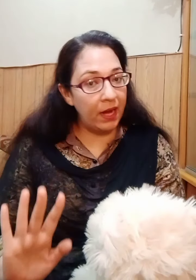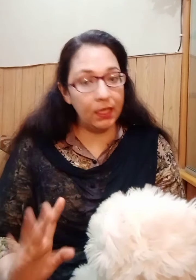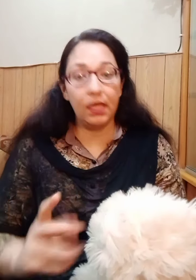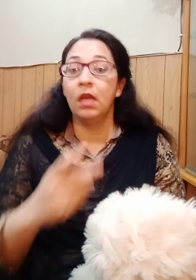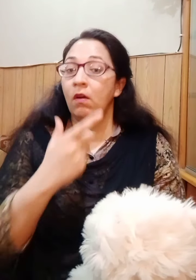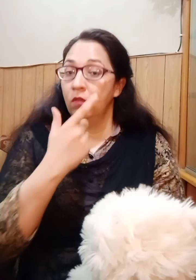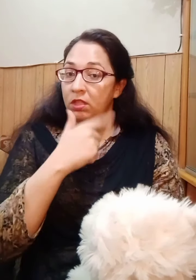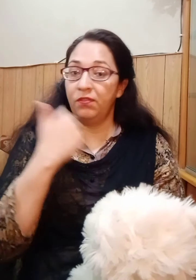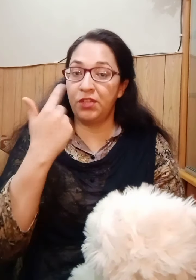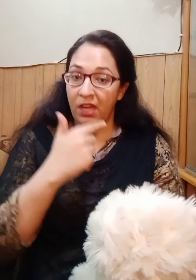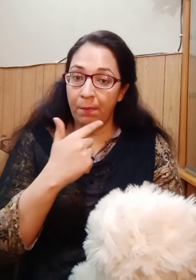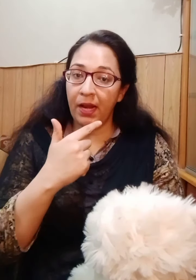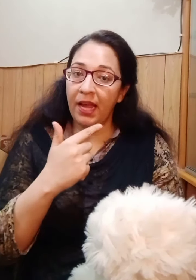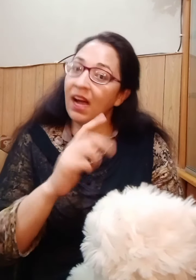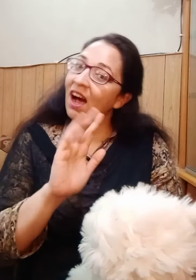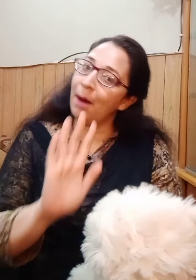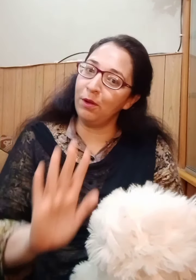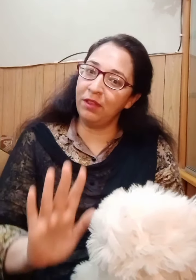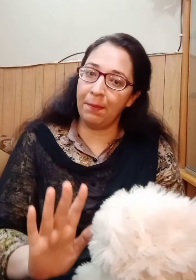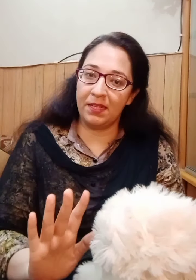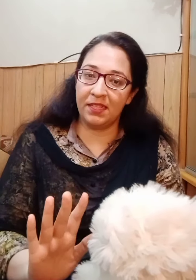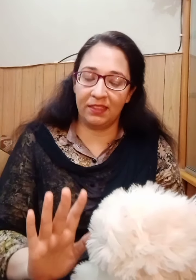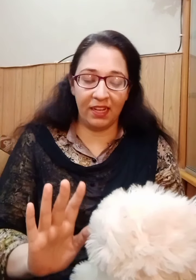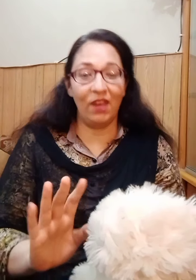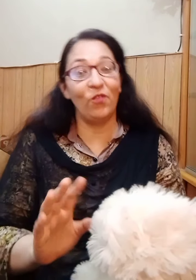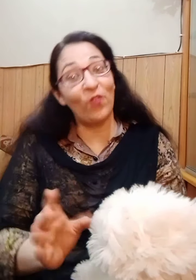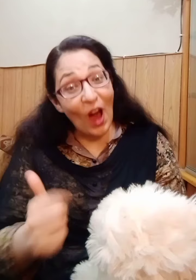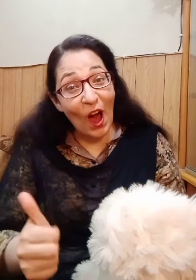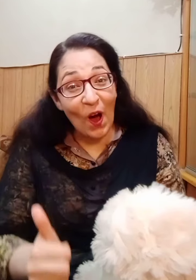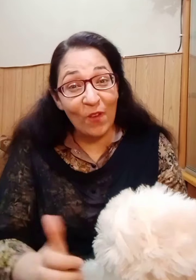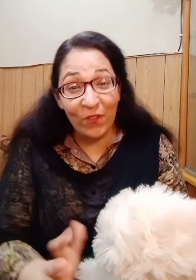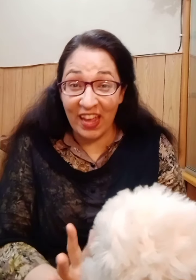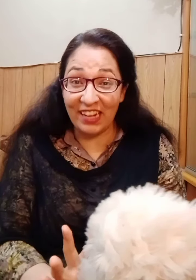बात नहीं सिर्फ छह बना आपने फाड़